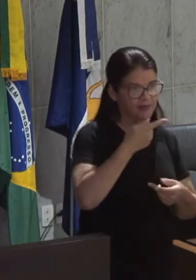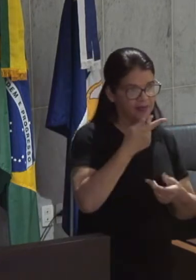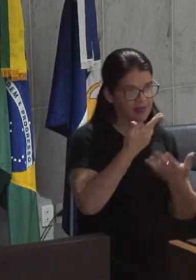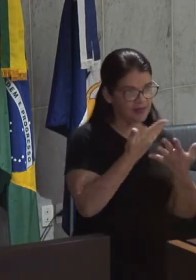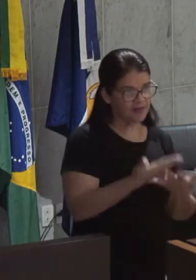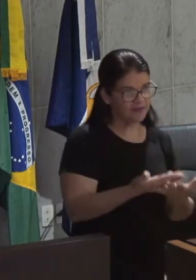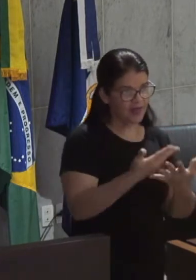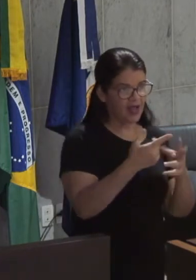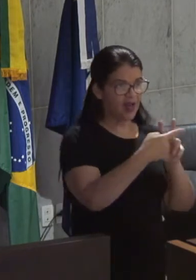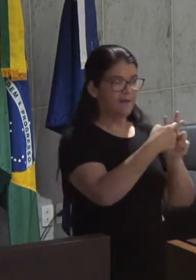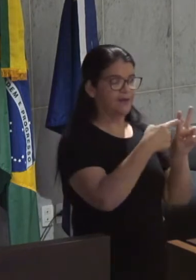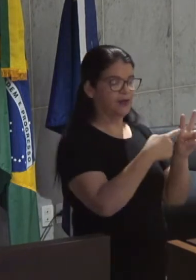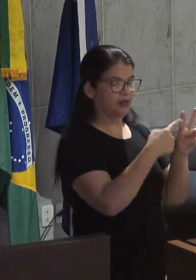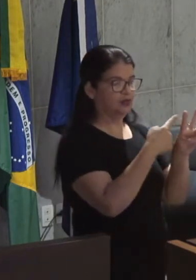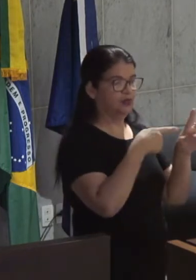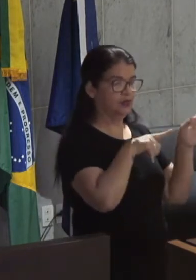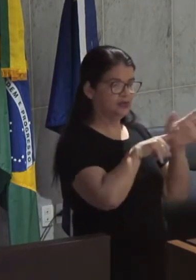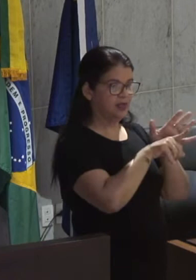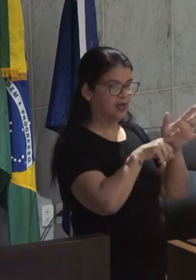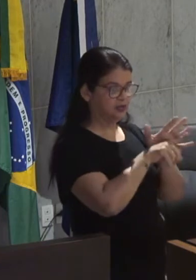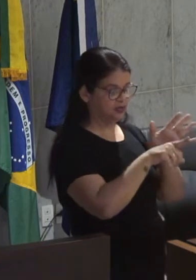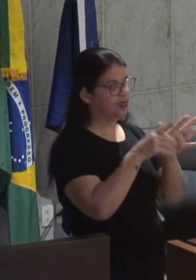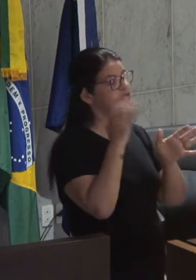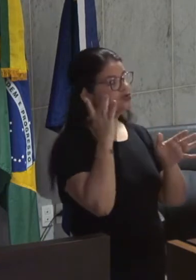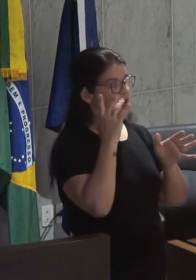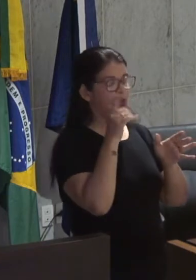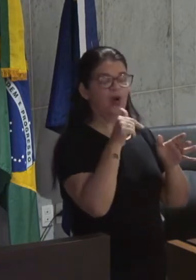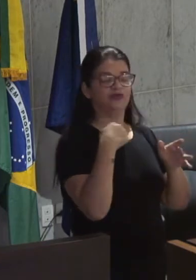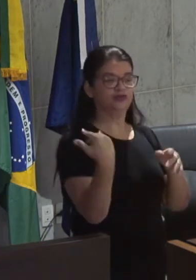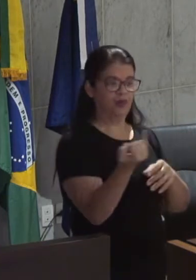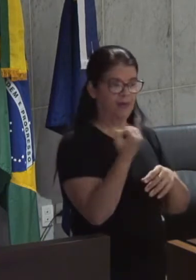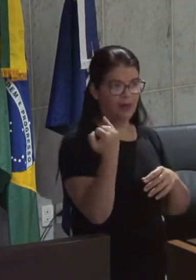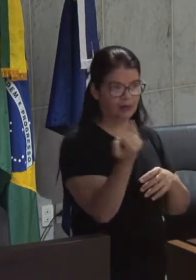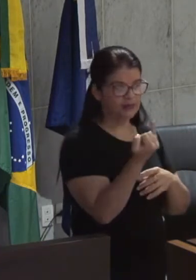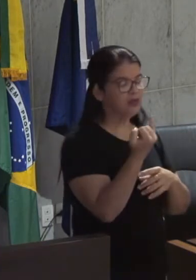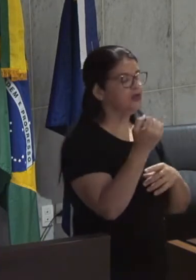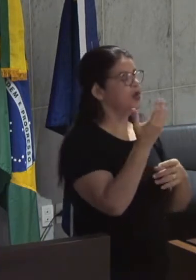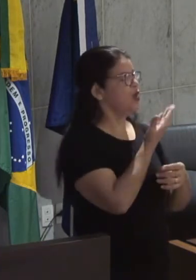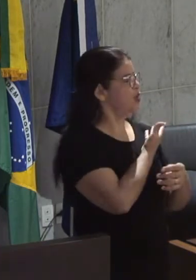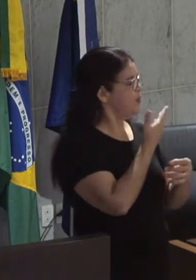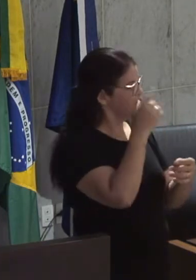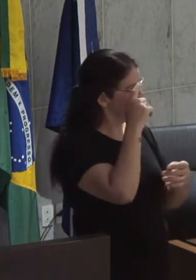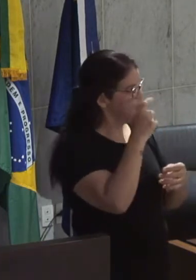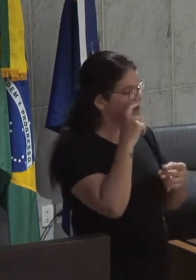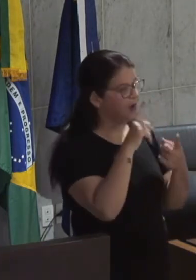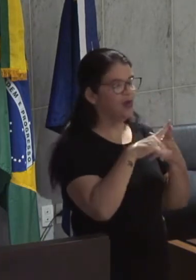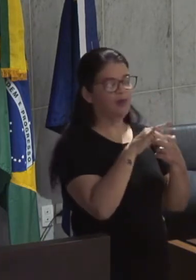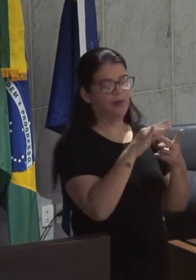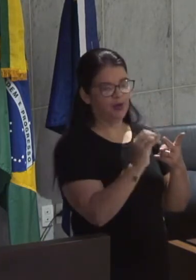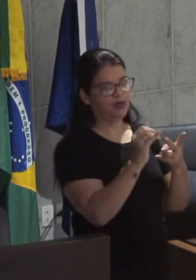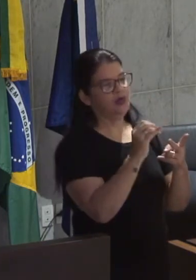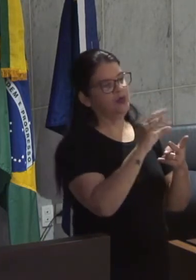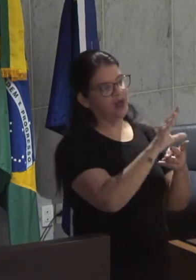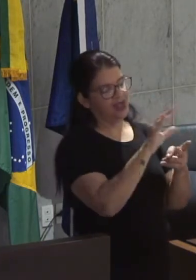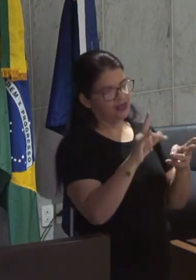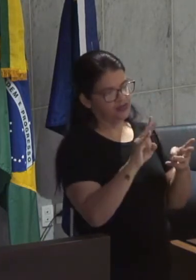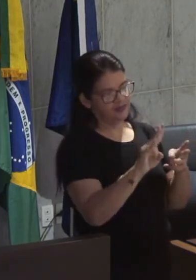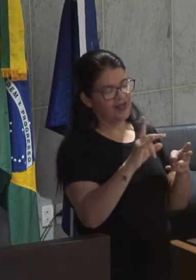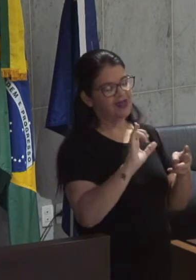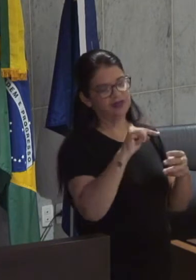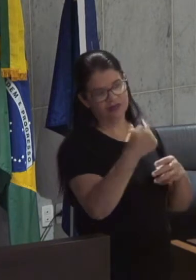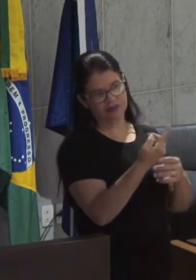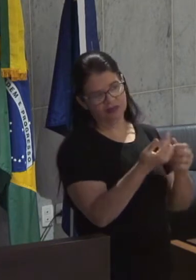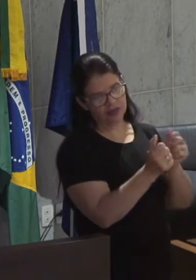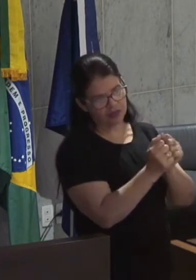para duas questões que eu acho que reputo importante. Companheiro João Paulo, Paulinho, Carlos Vera e demais companheiros.